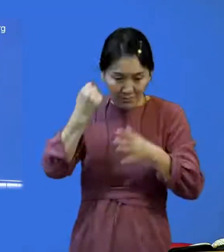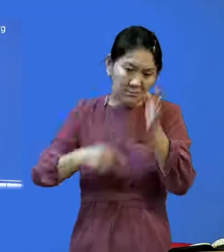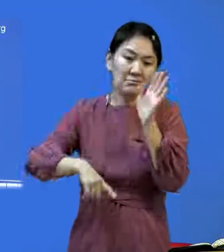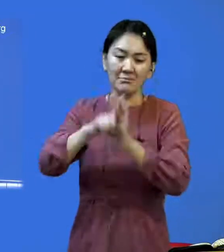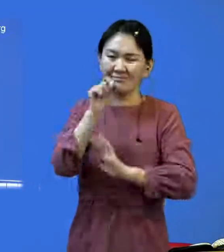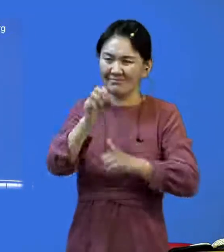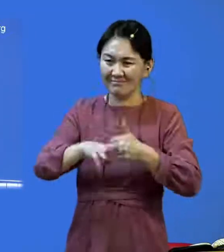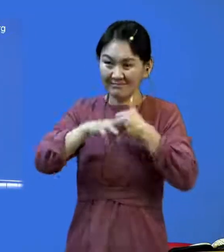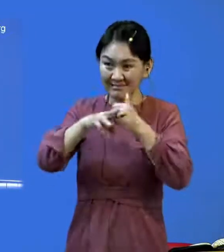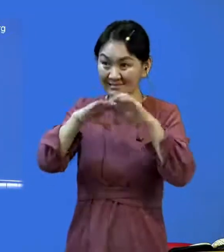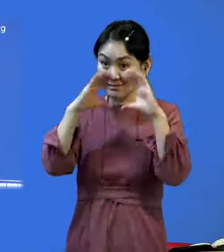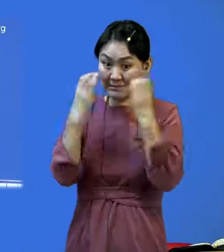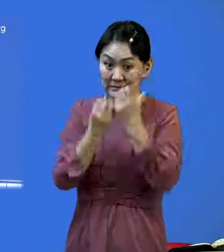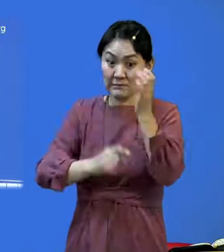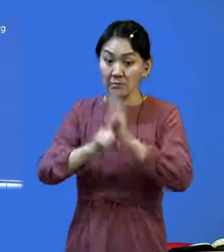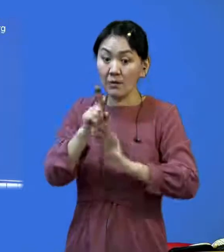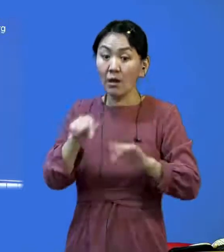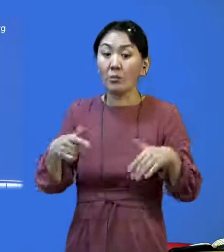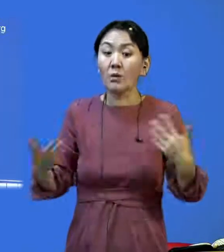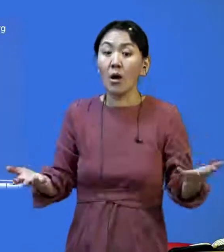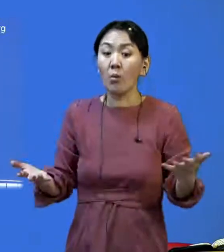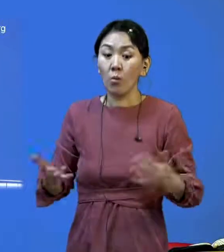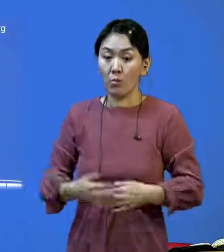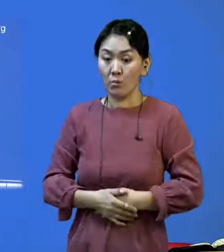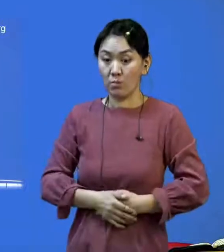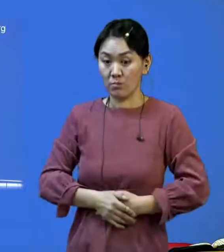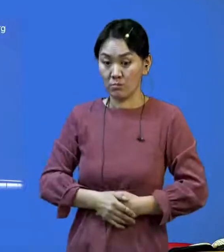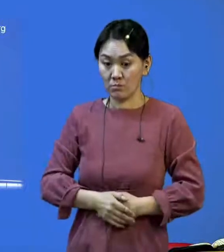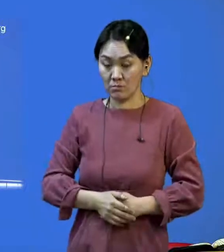сайн мэдээний семинар хийх гэж байна. Яах вэ?